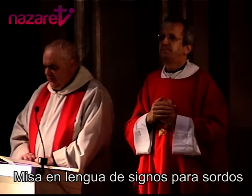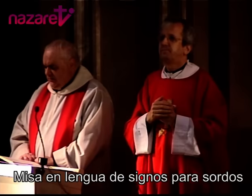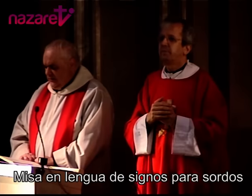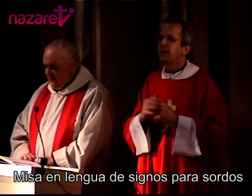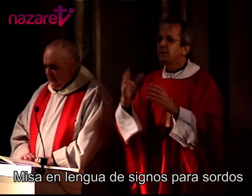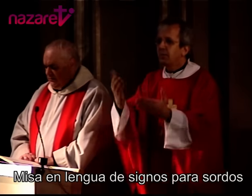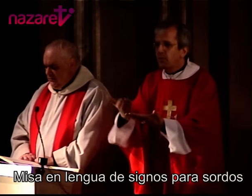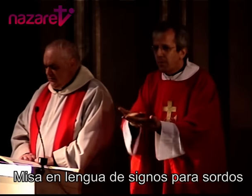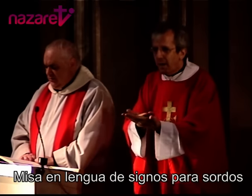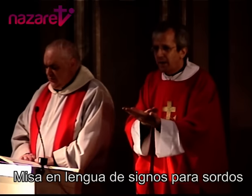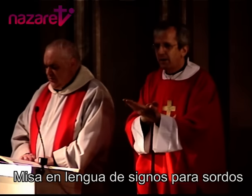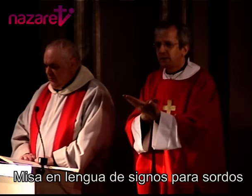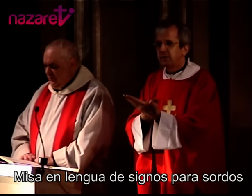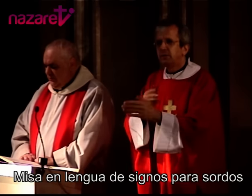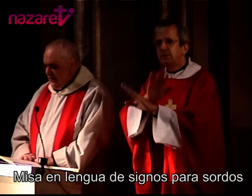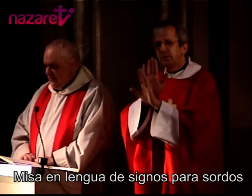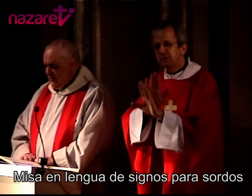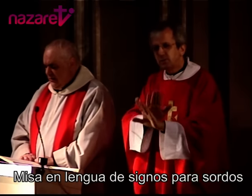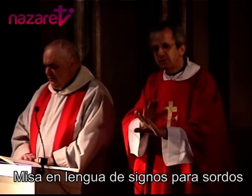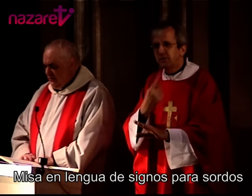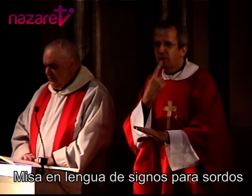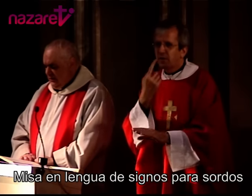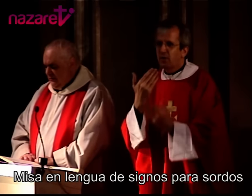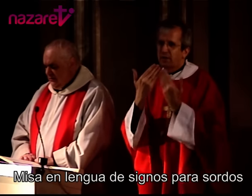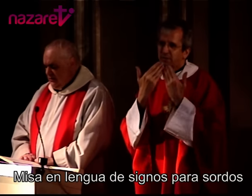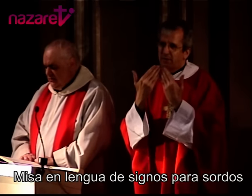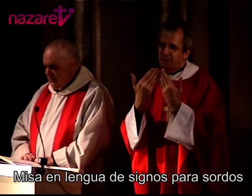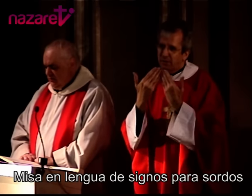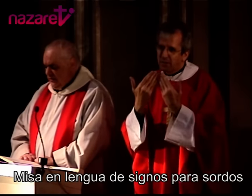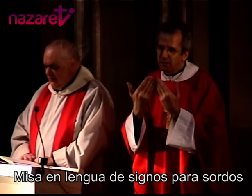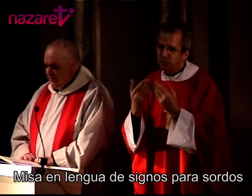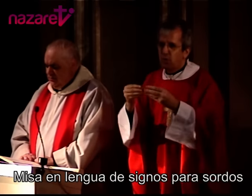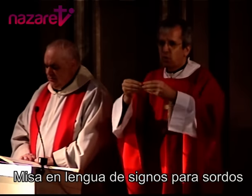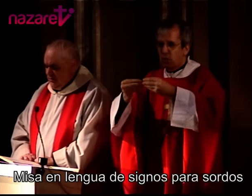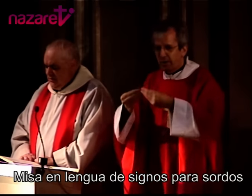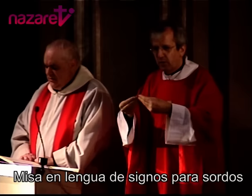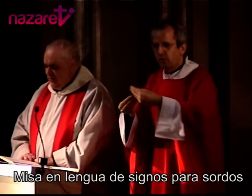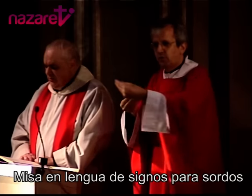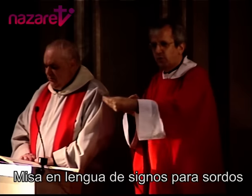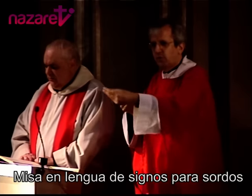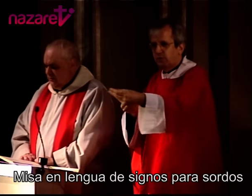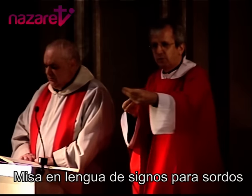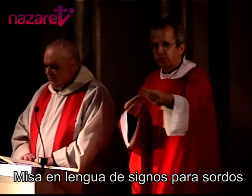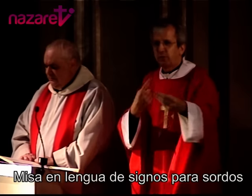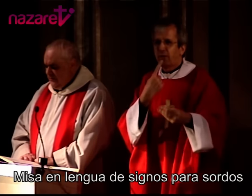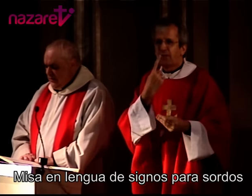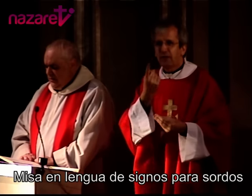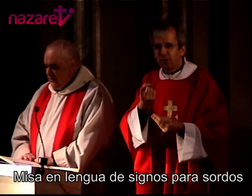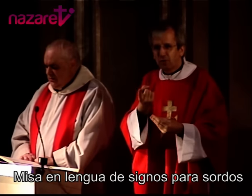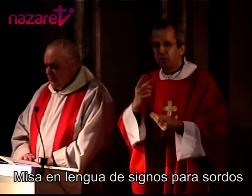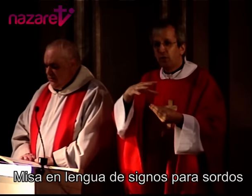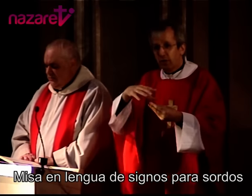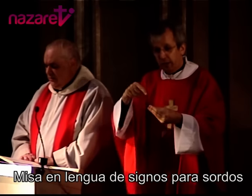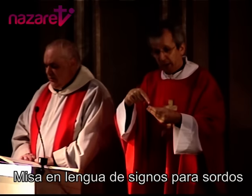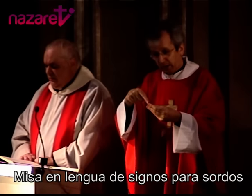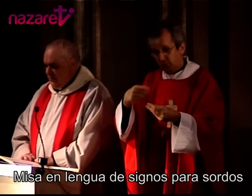Y tomando pan, después de pronunciar la acción de gracias, lo partió y se lo dio diciendo: